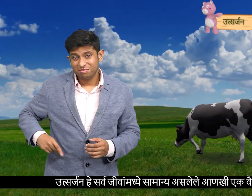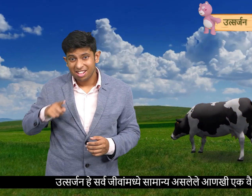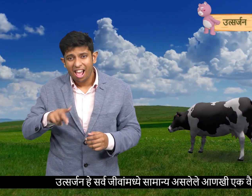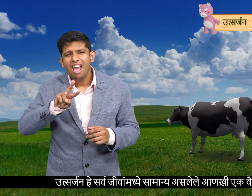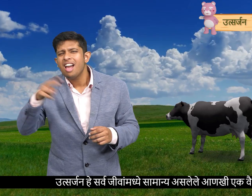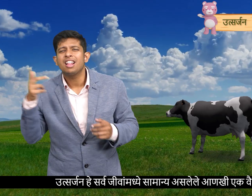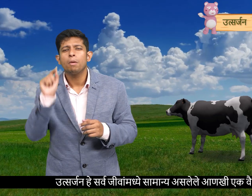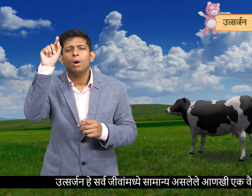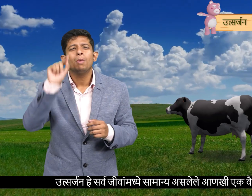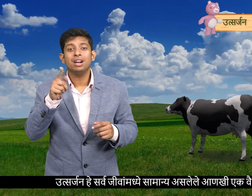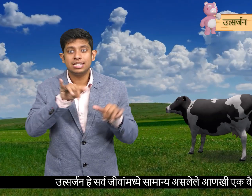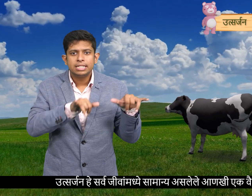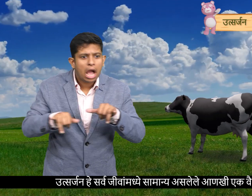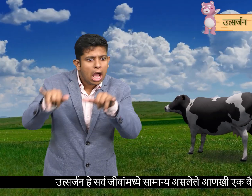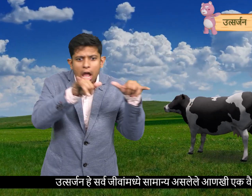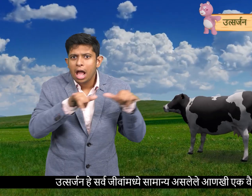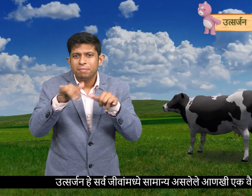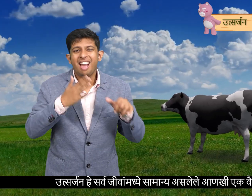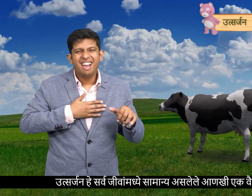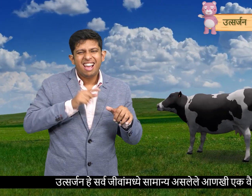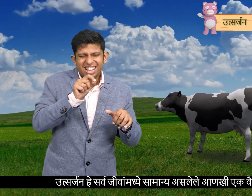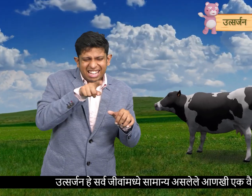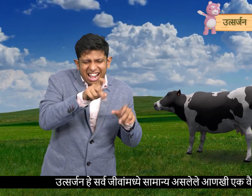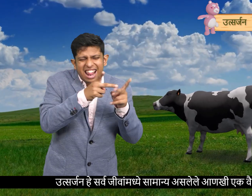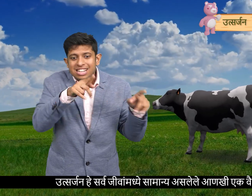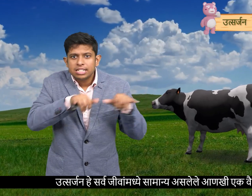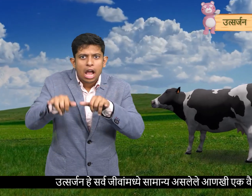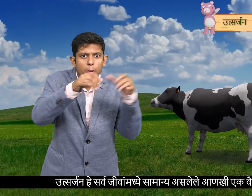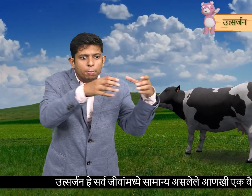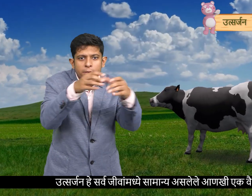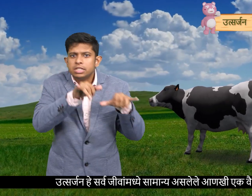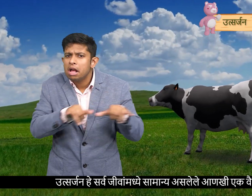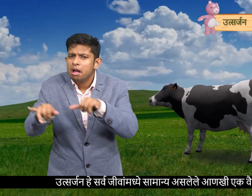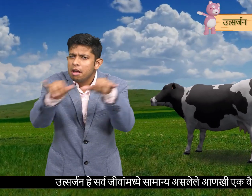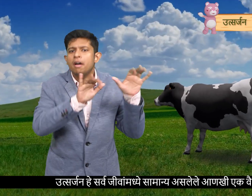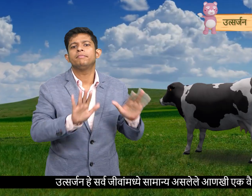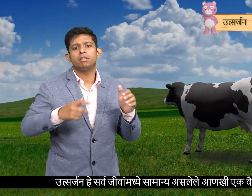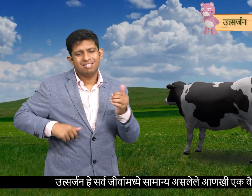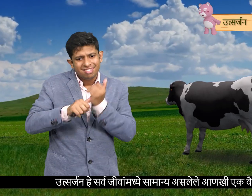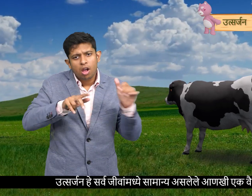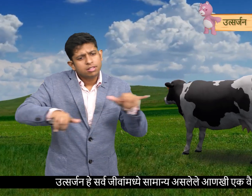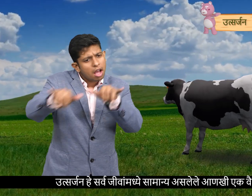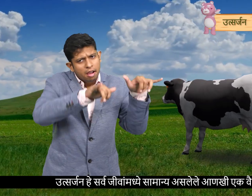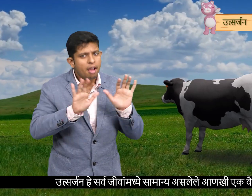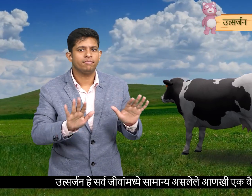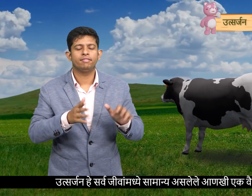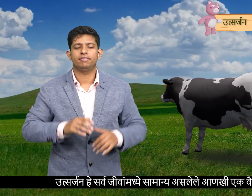उत्सर्जन हे सर्व जीवांमध्ये सामान्य असलेले आणखी एक वैशिष्ट्य आहे.